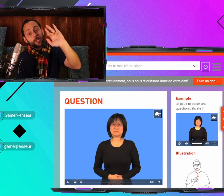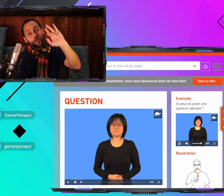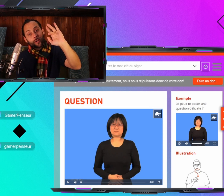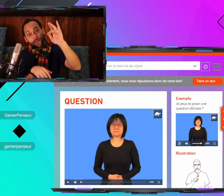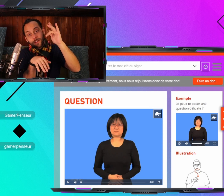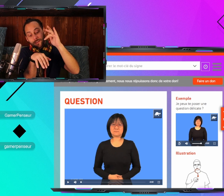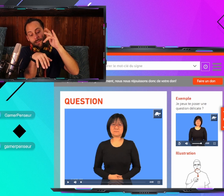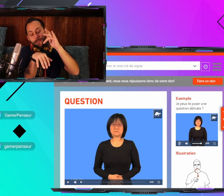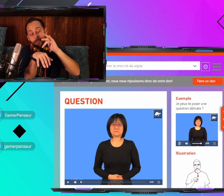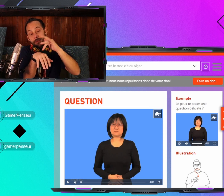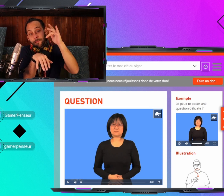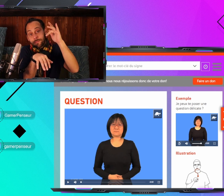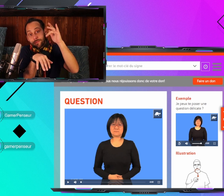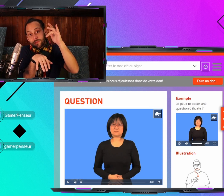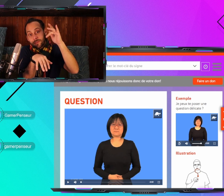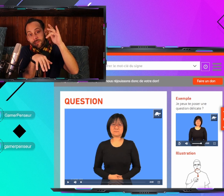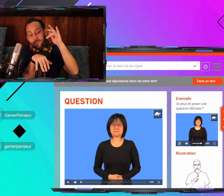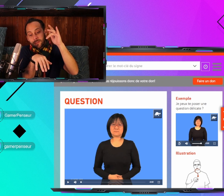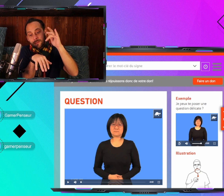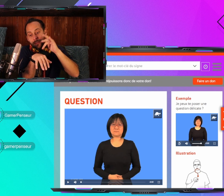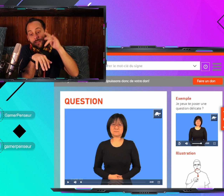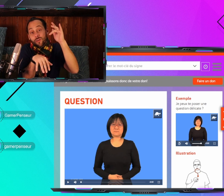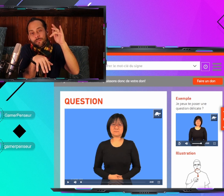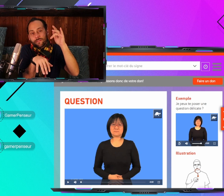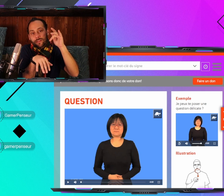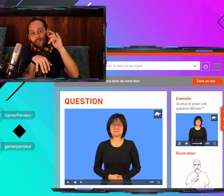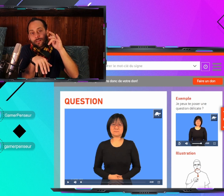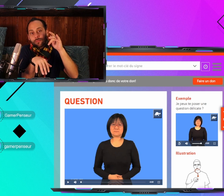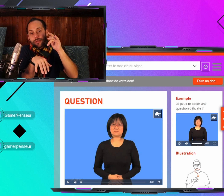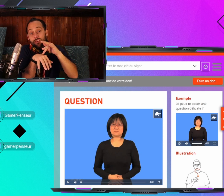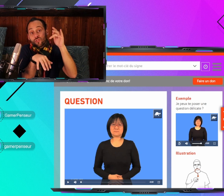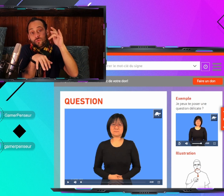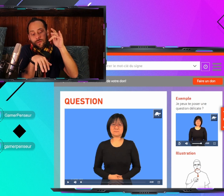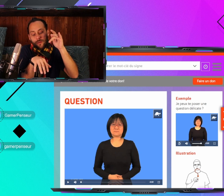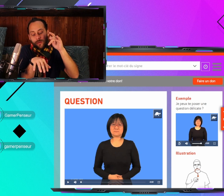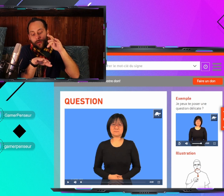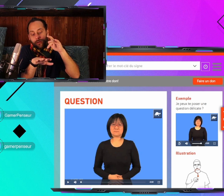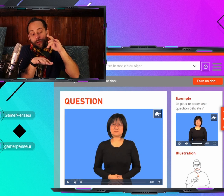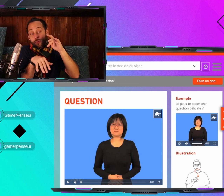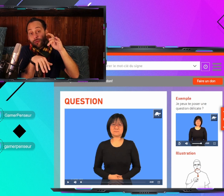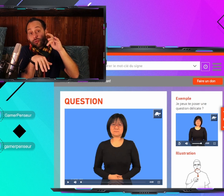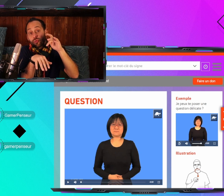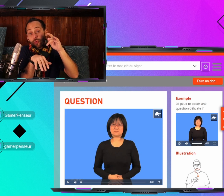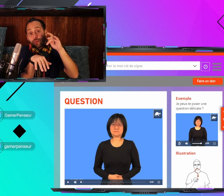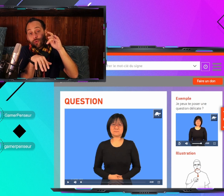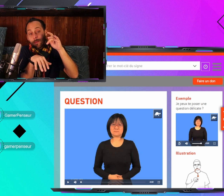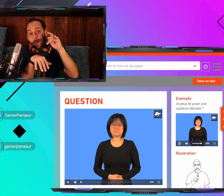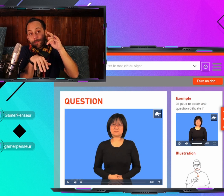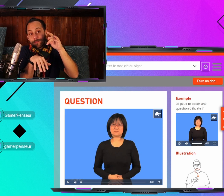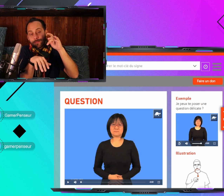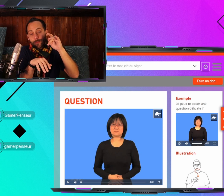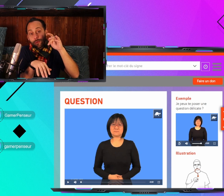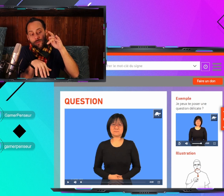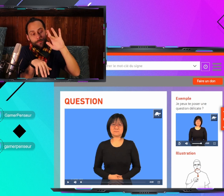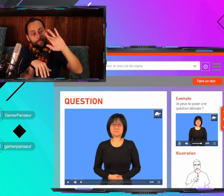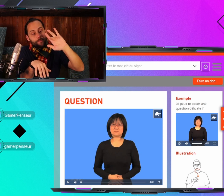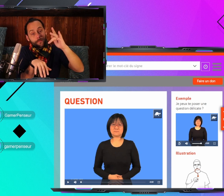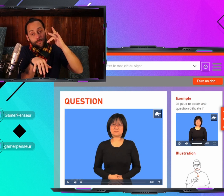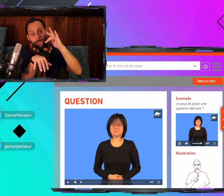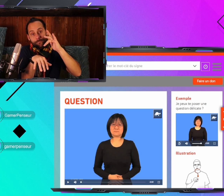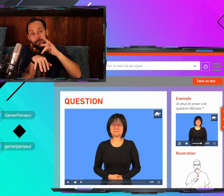Le majeur tape, qui s'enlève vite. Hein. C'est comme si c'est chaud. Sur le dos de la main